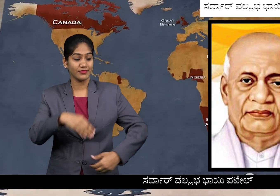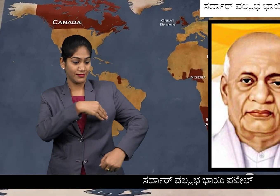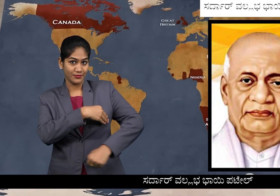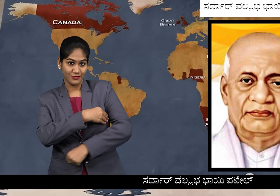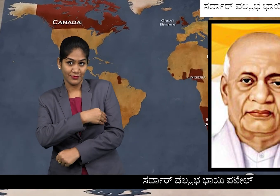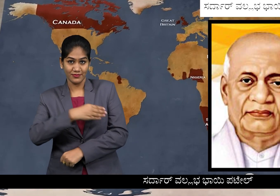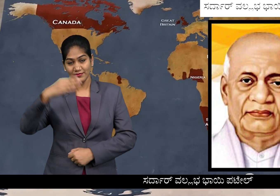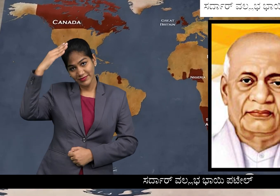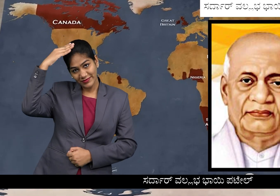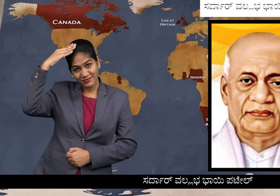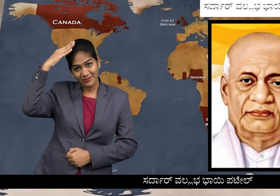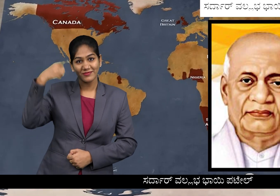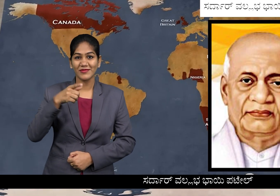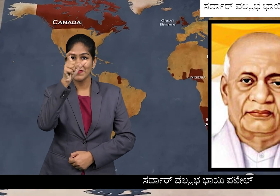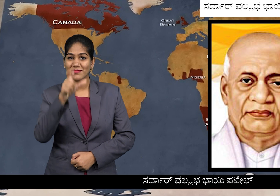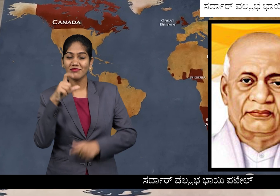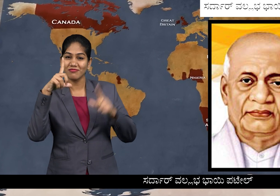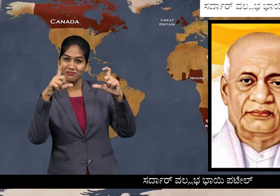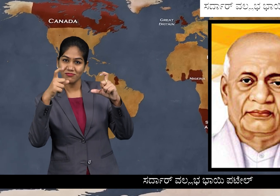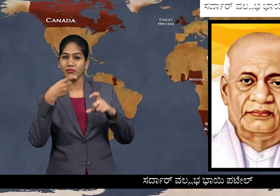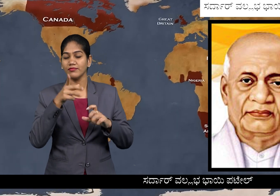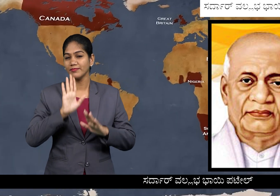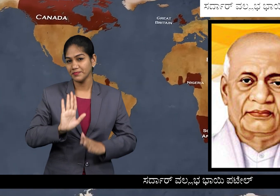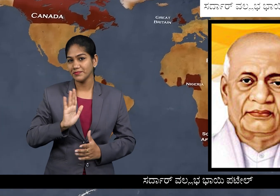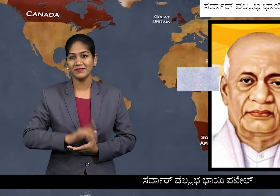ಸರ್ದಾರ್ ವಲ್ಲಭಾಯ್ ಪಟೇಲ್,